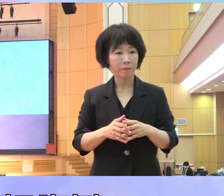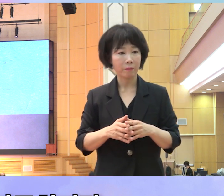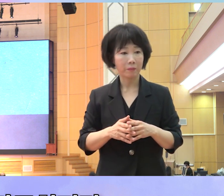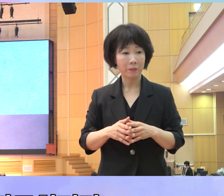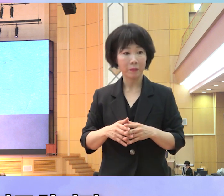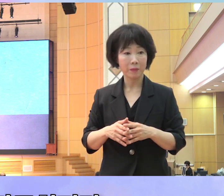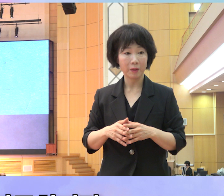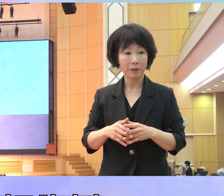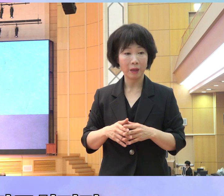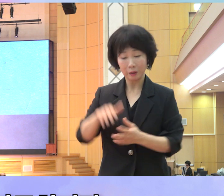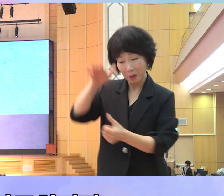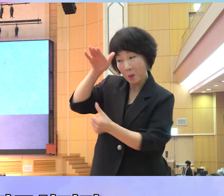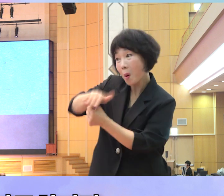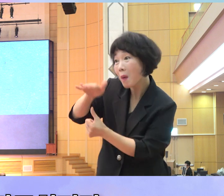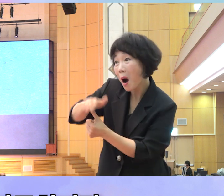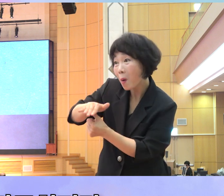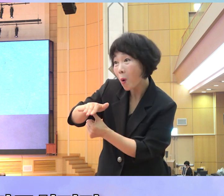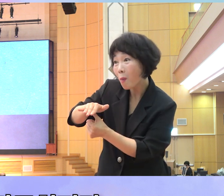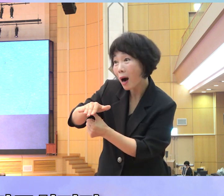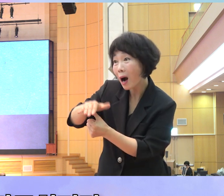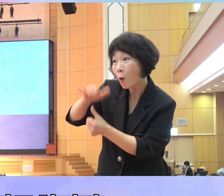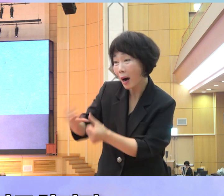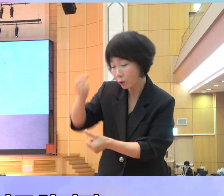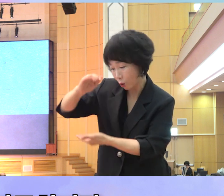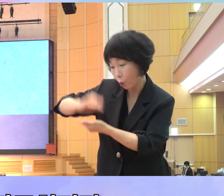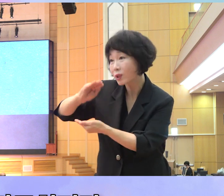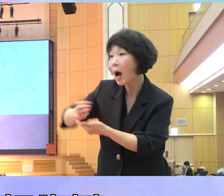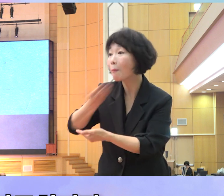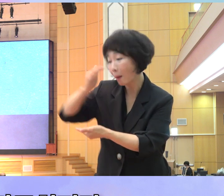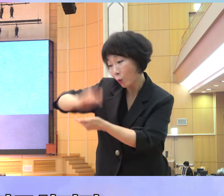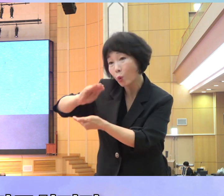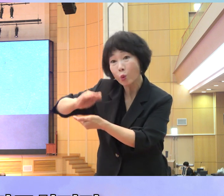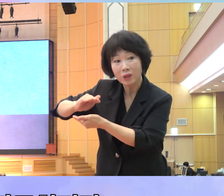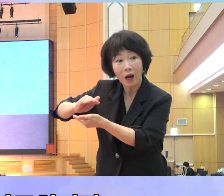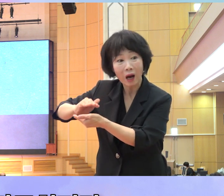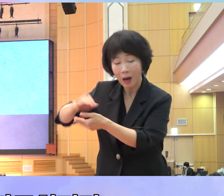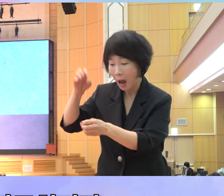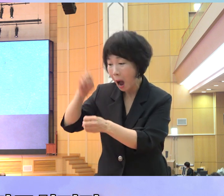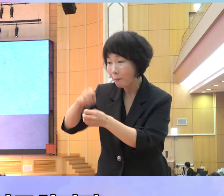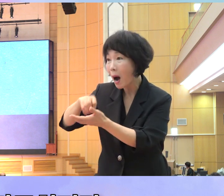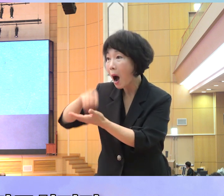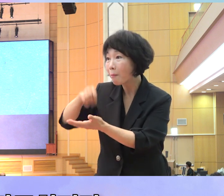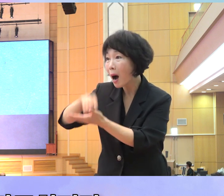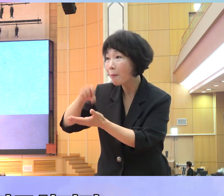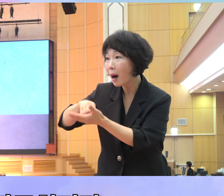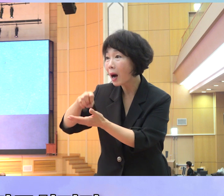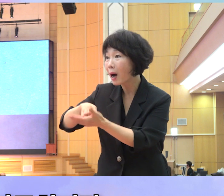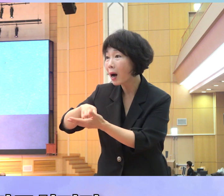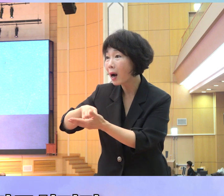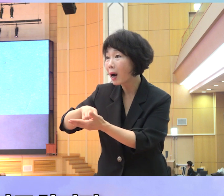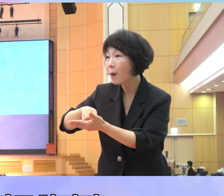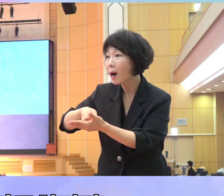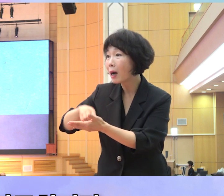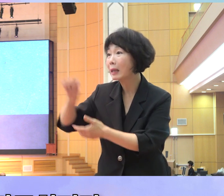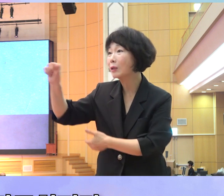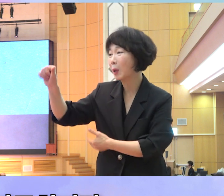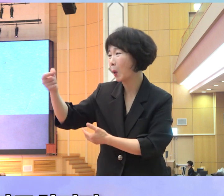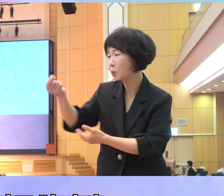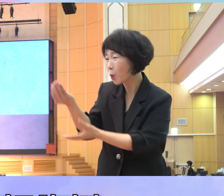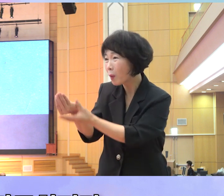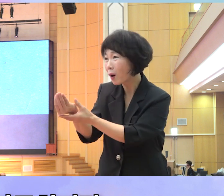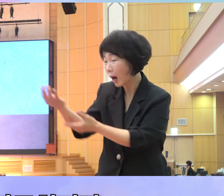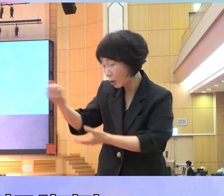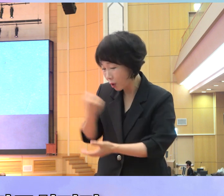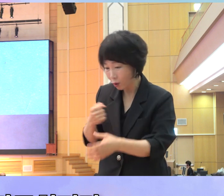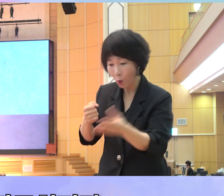5개와 물고기 2마리를 드렸더니 12광주리나 남았어요. 기적이에요, 아니에요? 어마어마한 기적이죠. 그러니까 사람들이 난리가